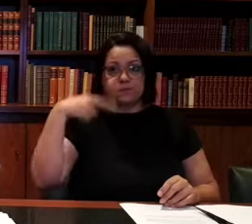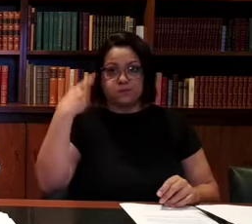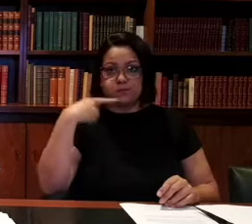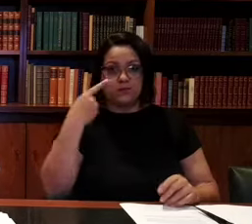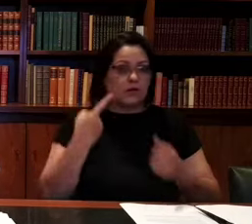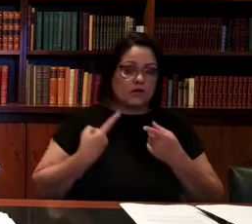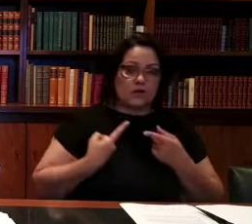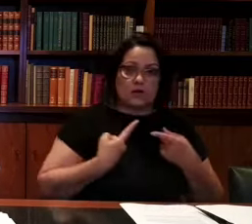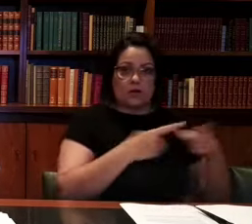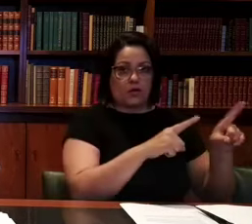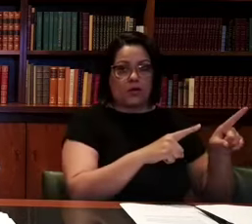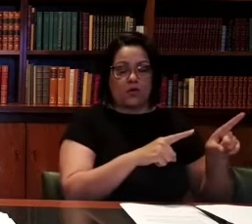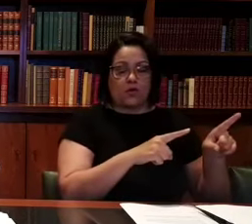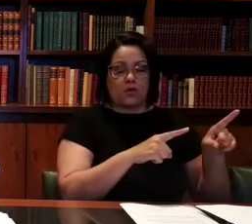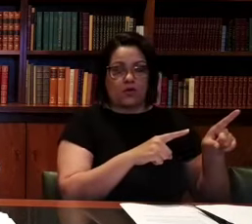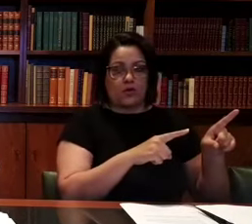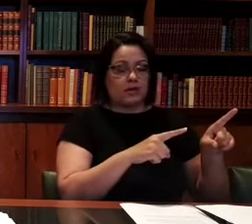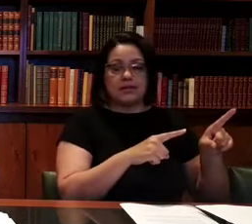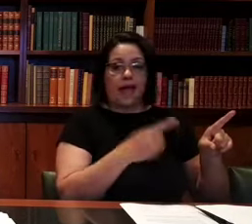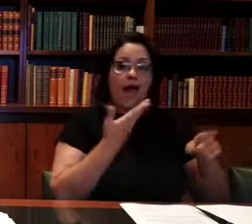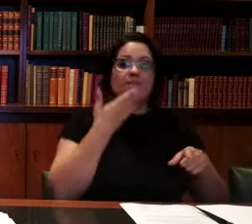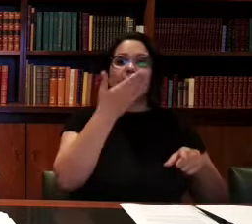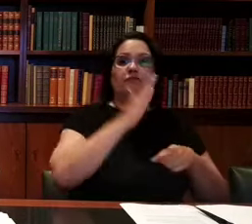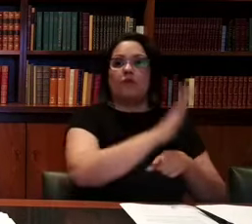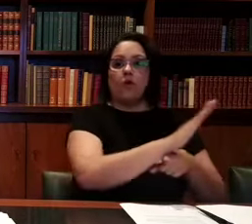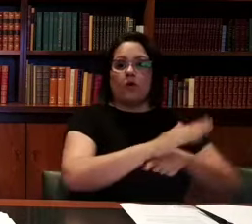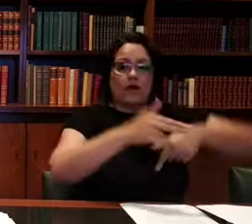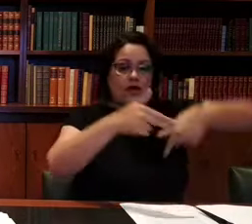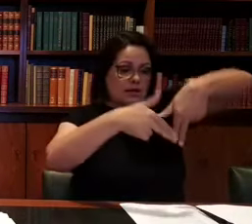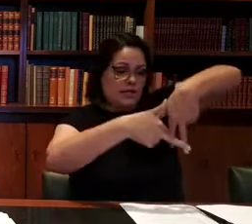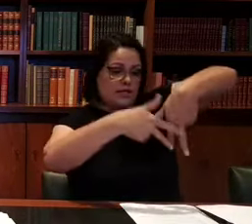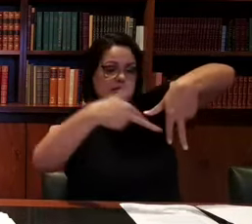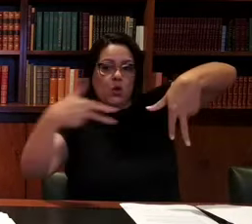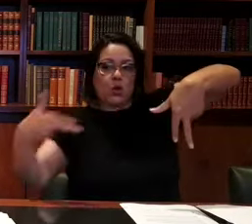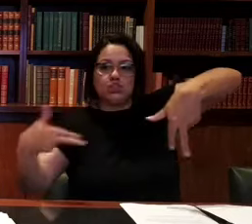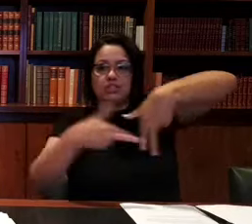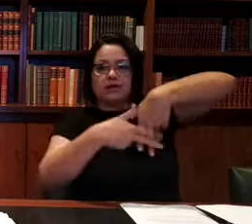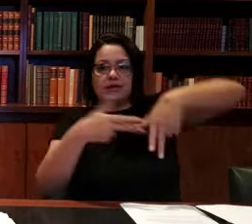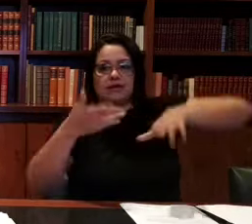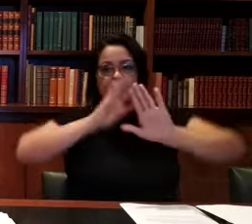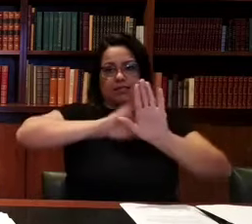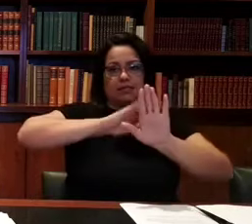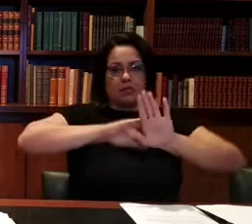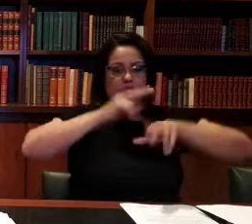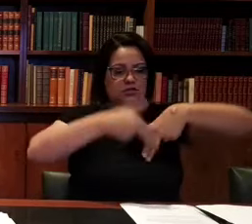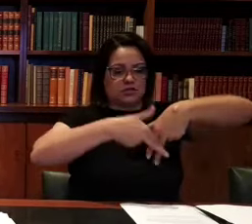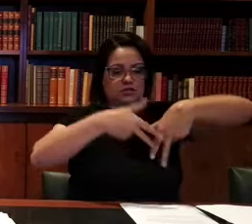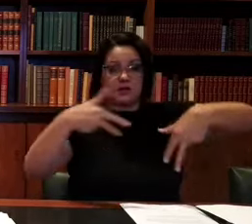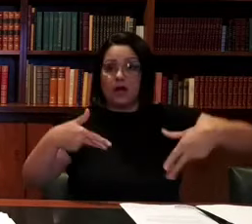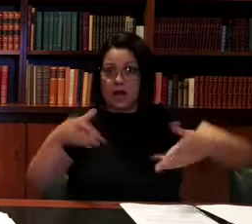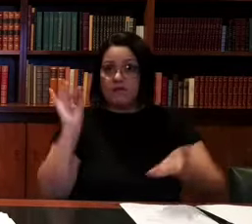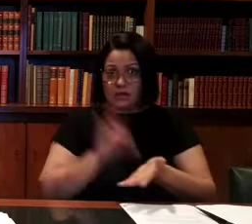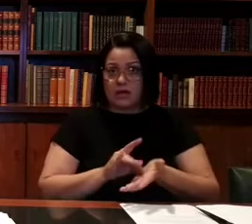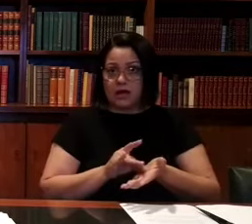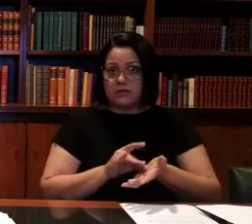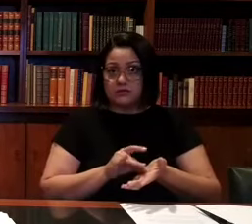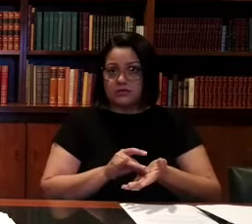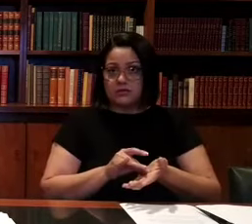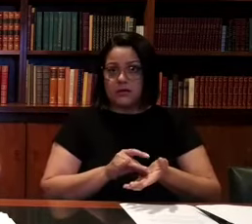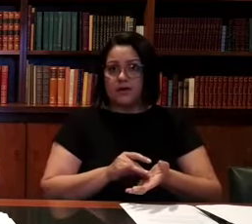contra o melhor a favor da ideologia de gênero e a verdade queira divulga favoráveis da região